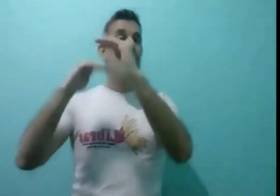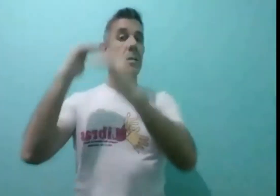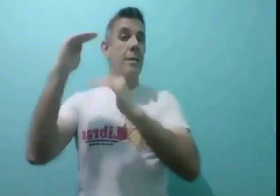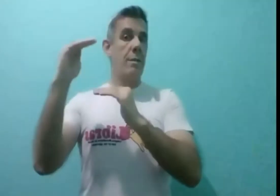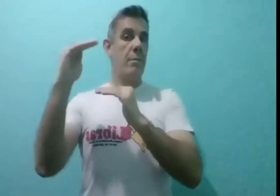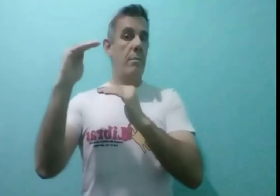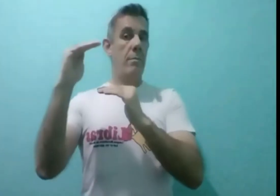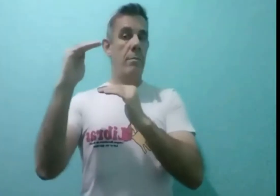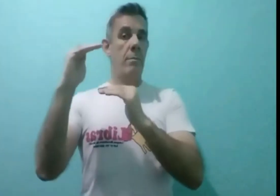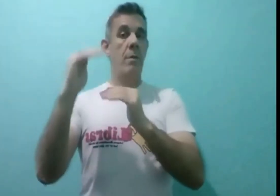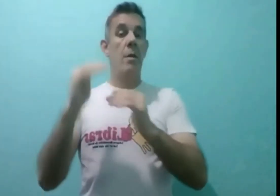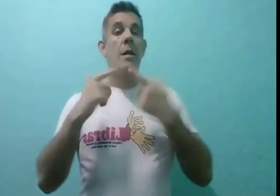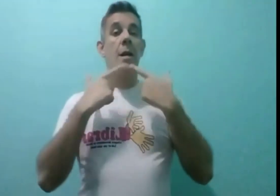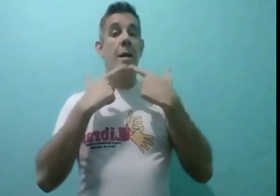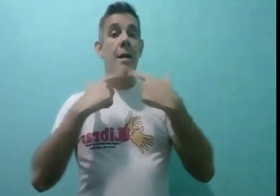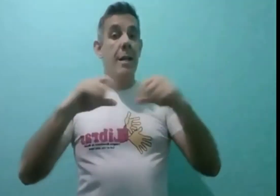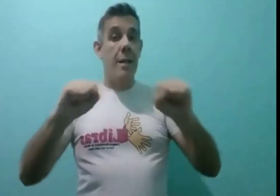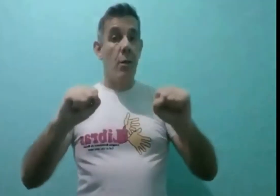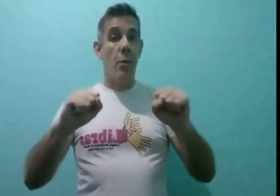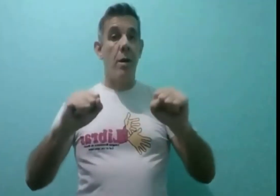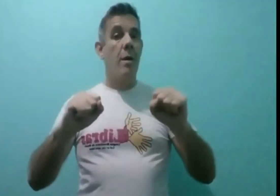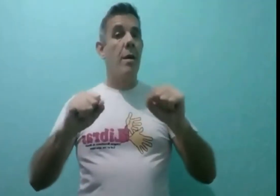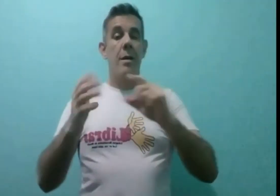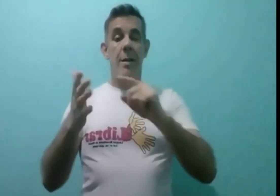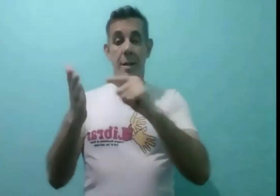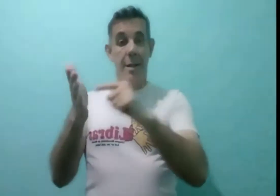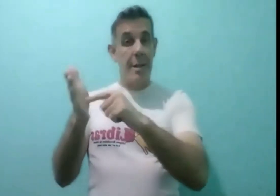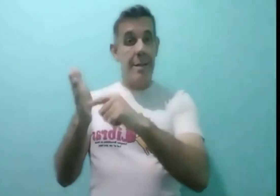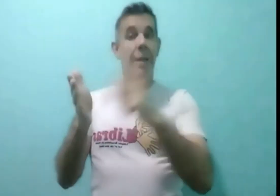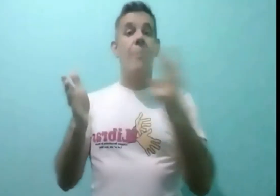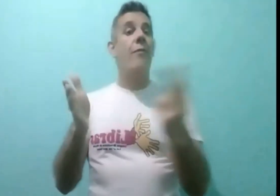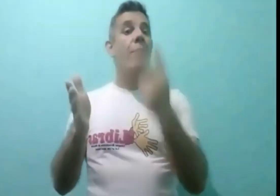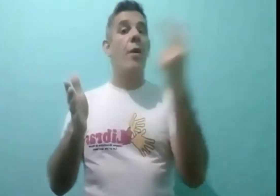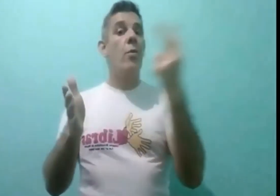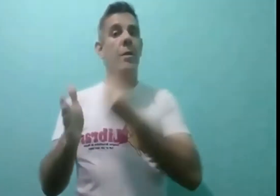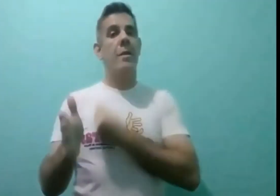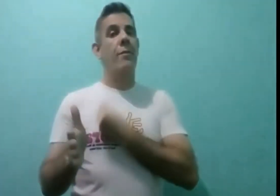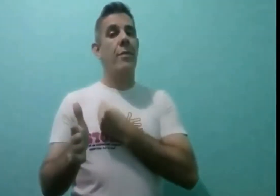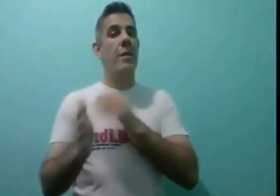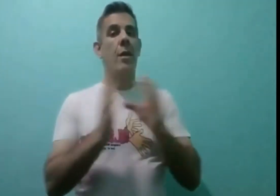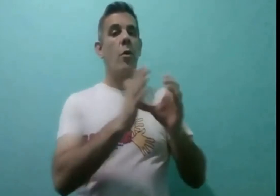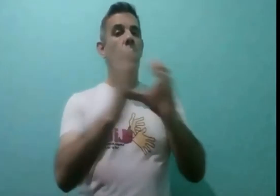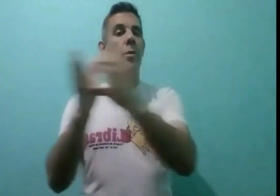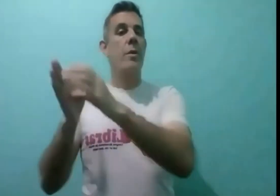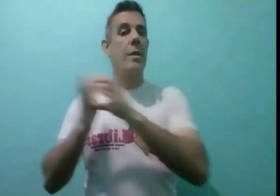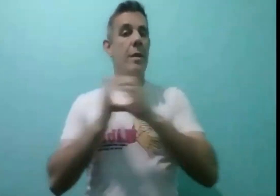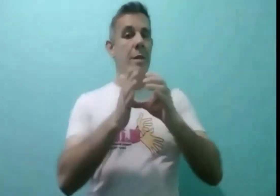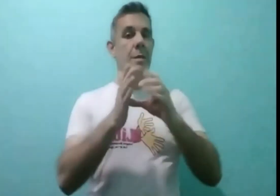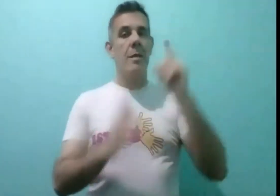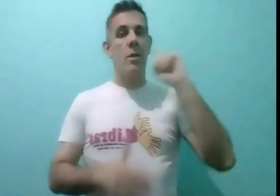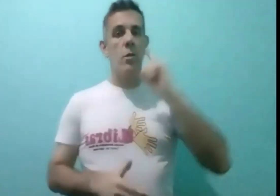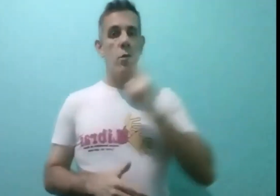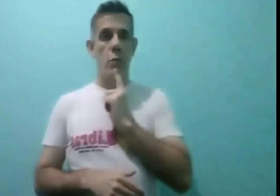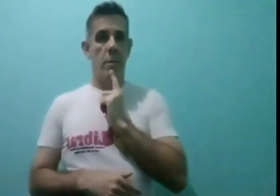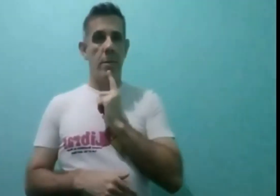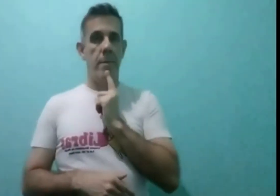ensino, de formação dos alunos surdos, né, de valorizar a comunidade